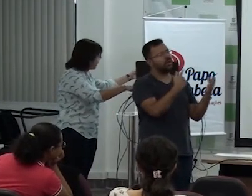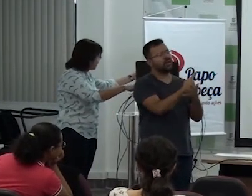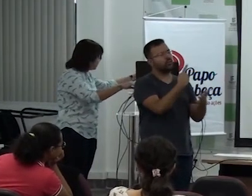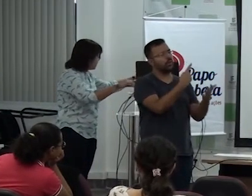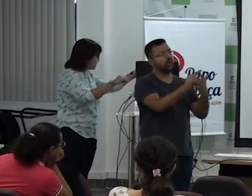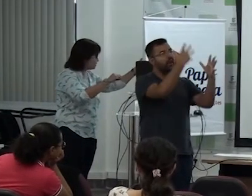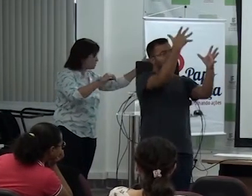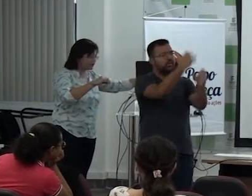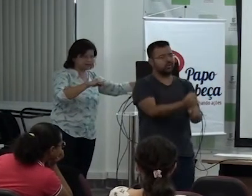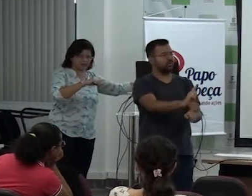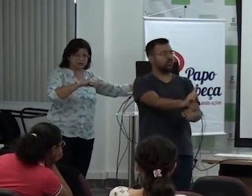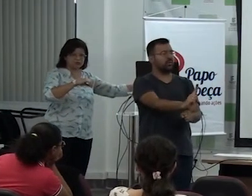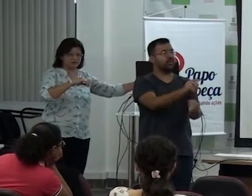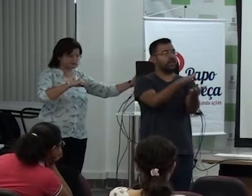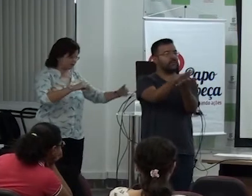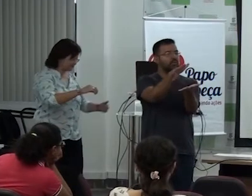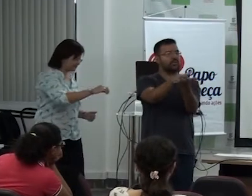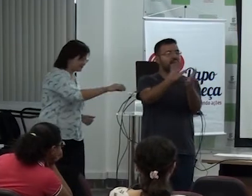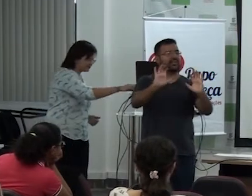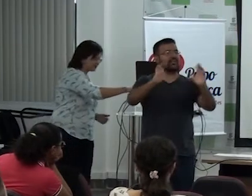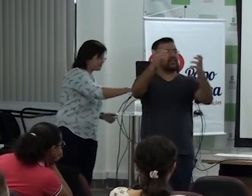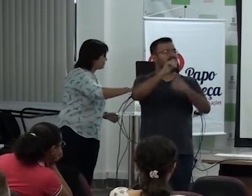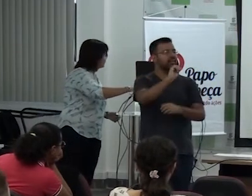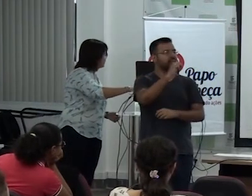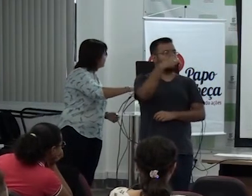Desculpa. É trabalho publicado em análise de